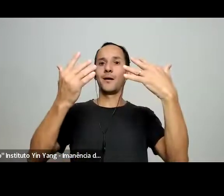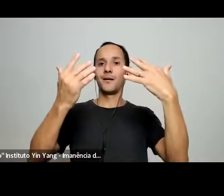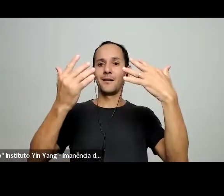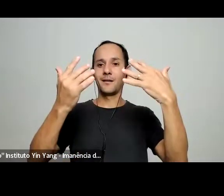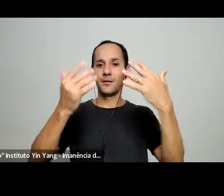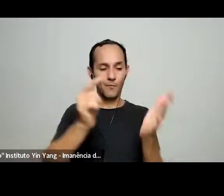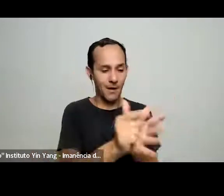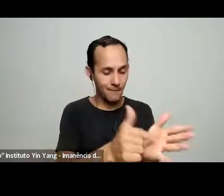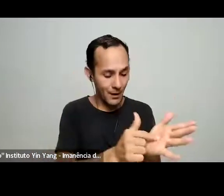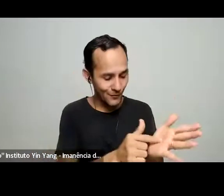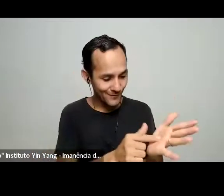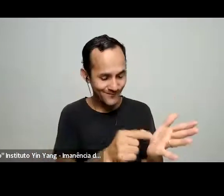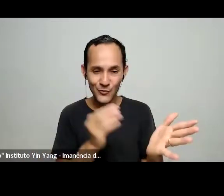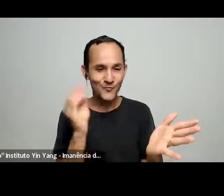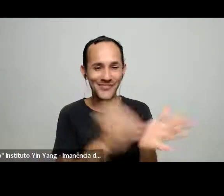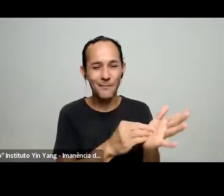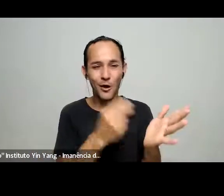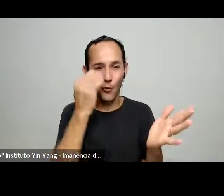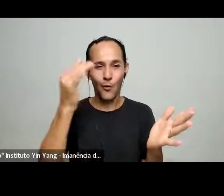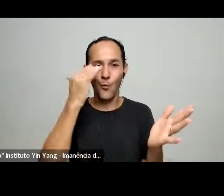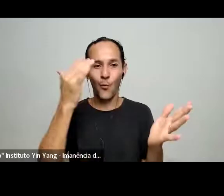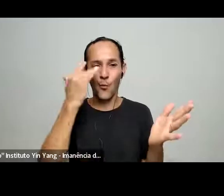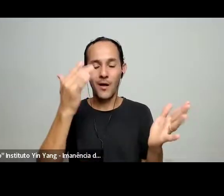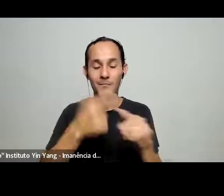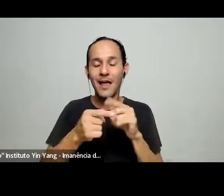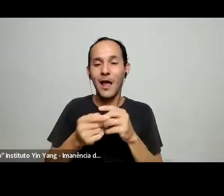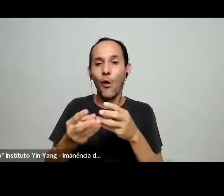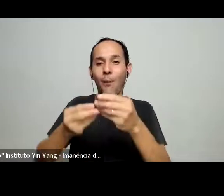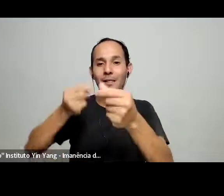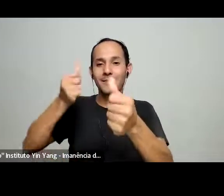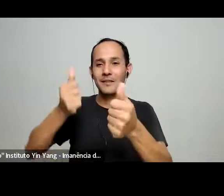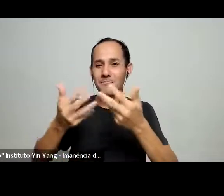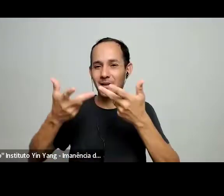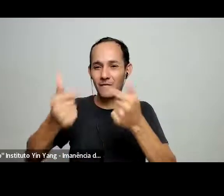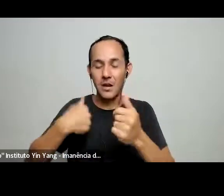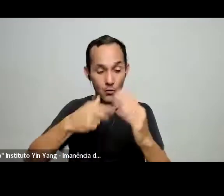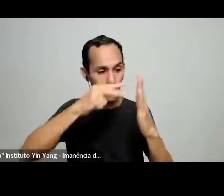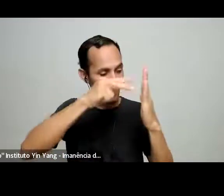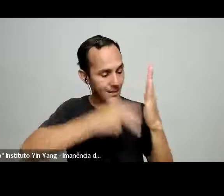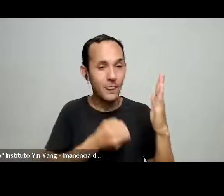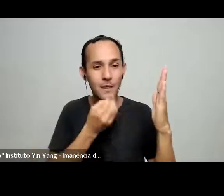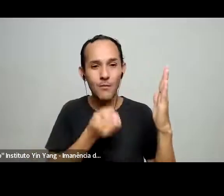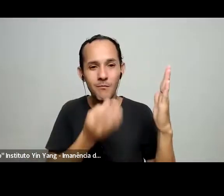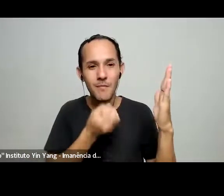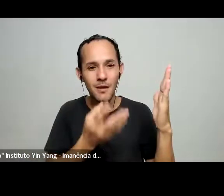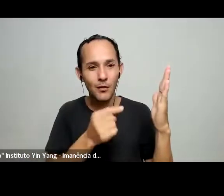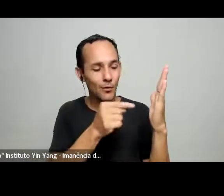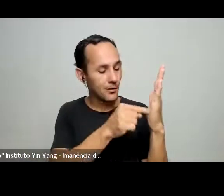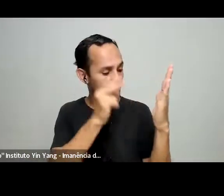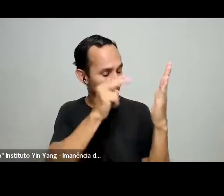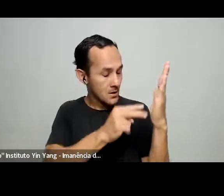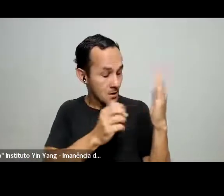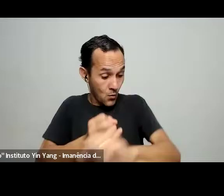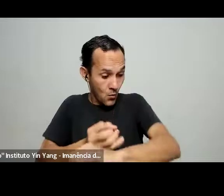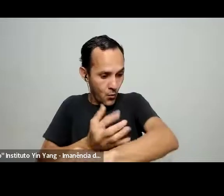jamais, muito embora os dados da pesquisa qualitativa sejam fantásticos, cada vez que eu leio os depoimentos deles, eu me